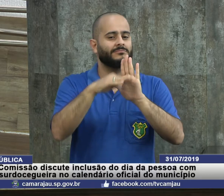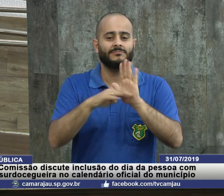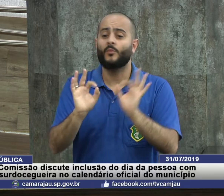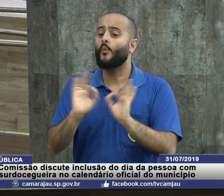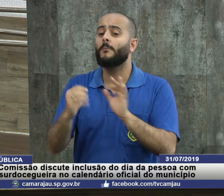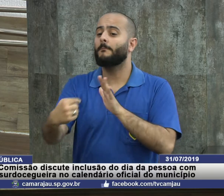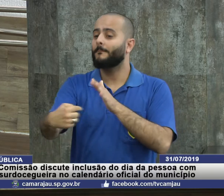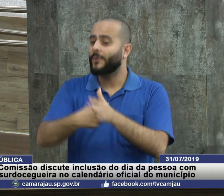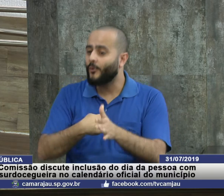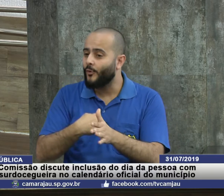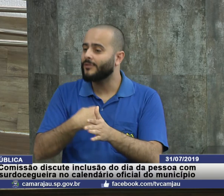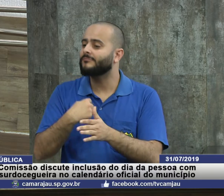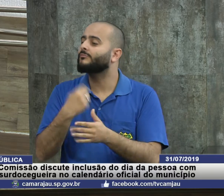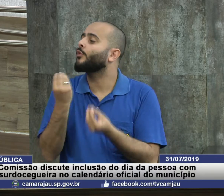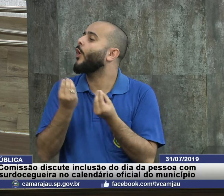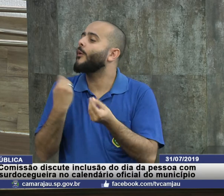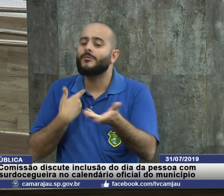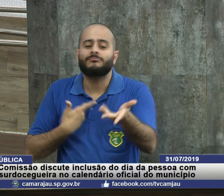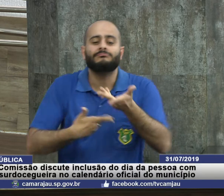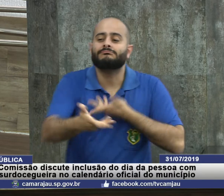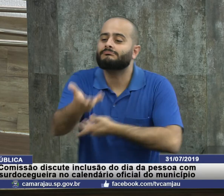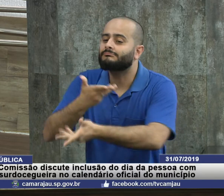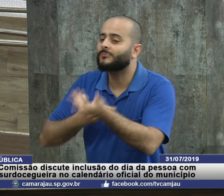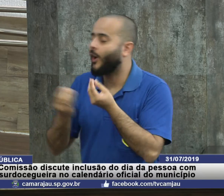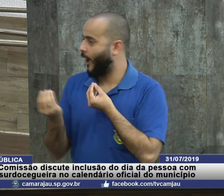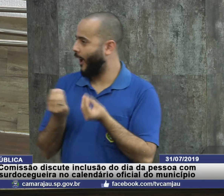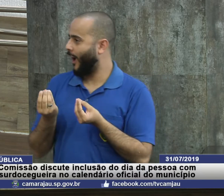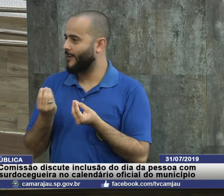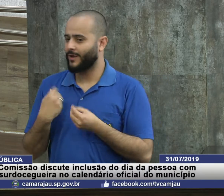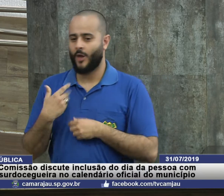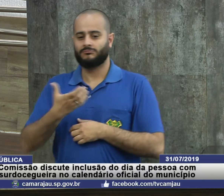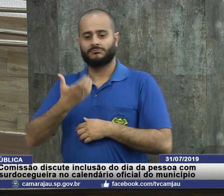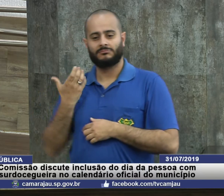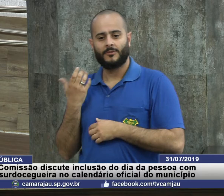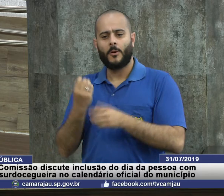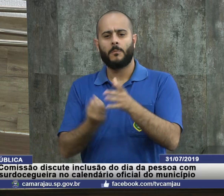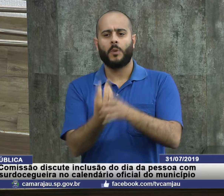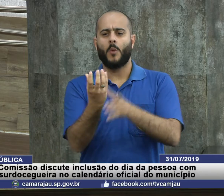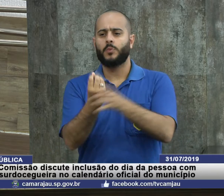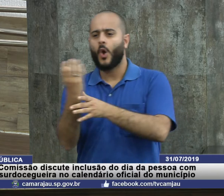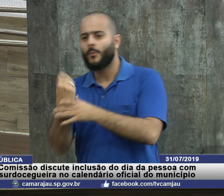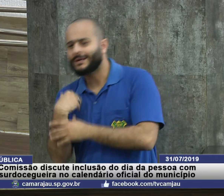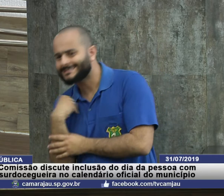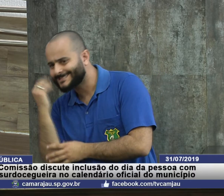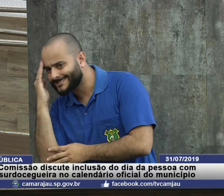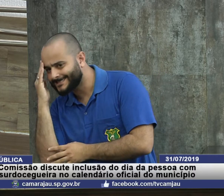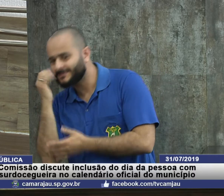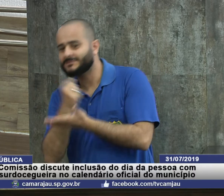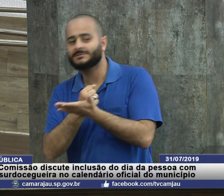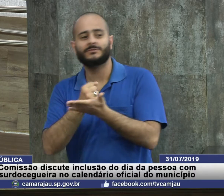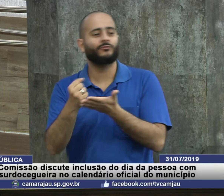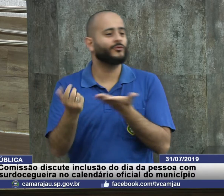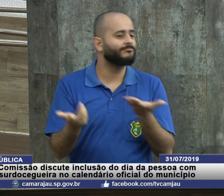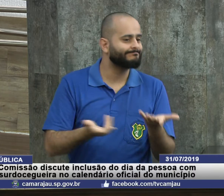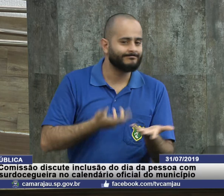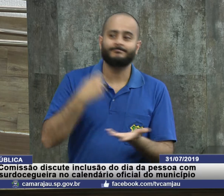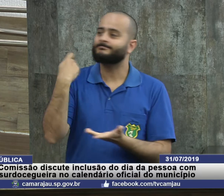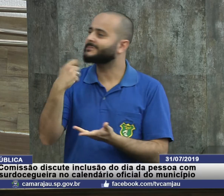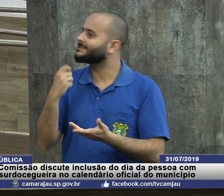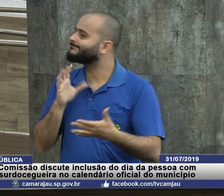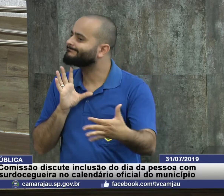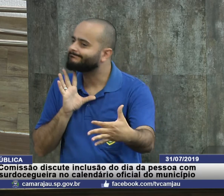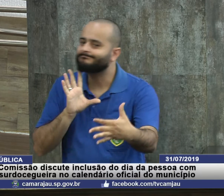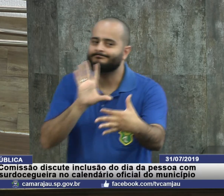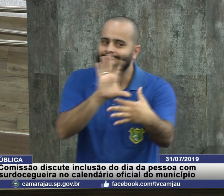diz respeito a políticas públicas de pessoas com deficiência tem que passar pelas nossas mãos. Literalmente, nós nos